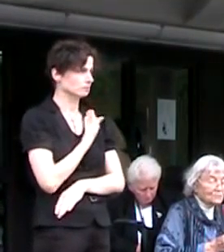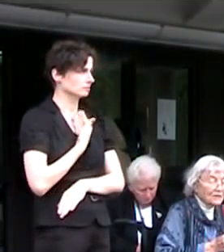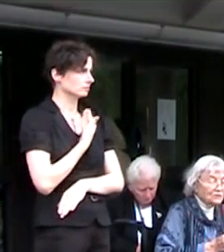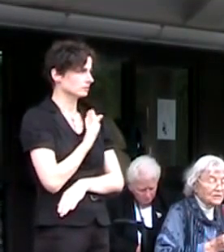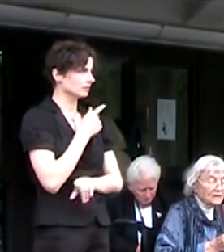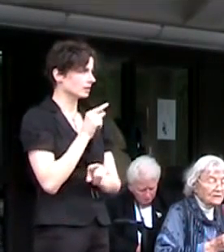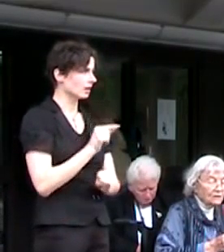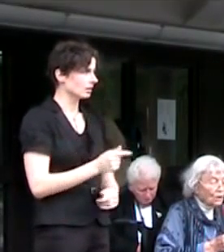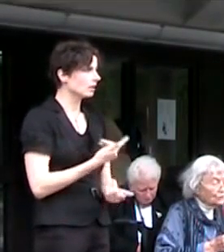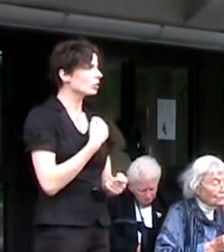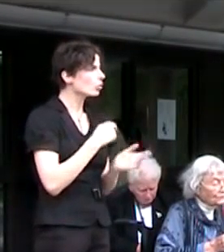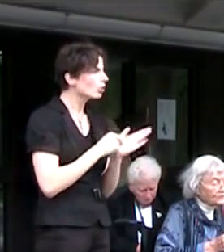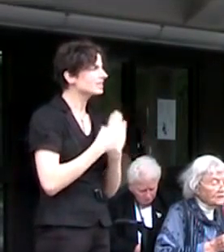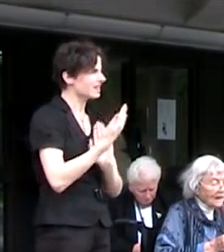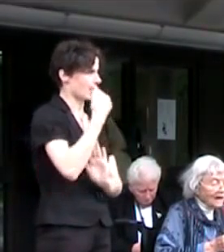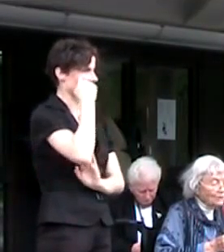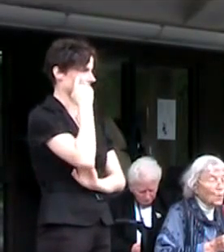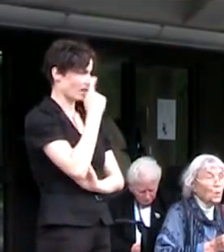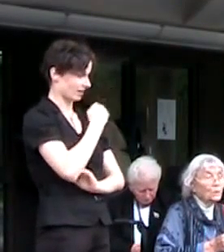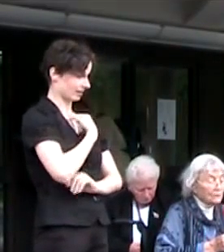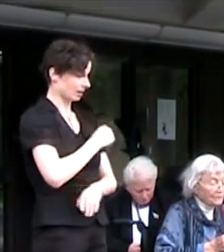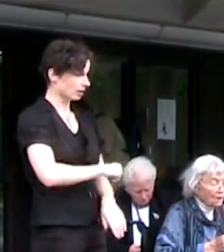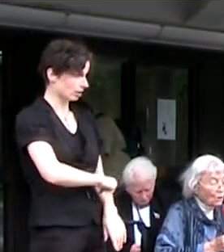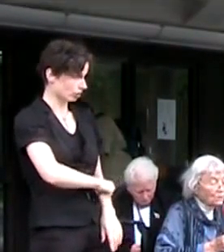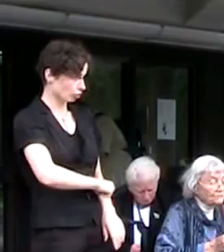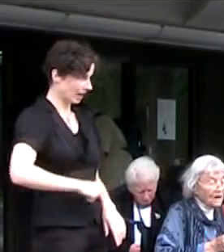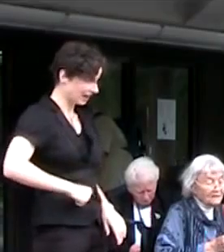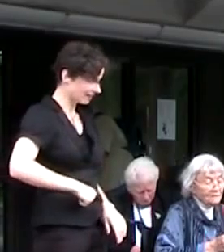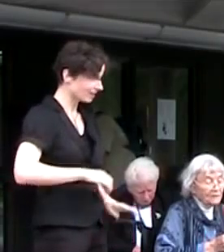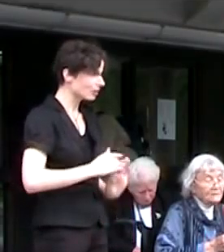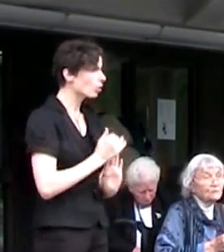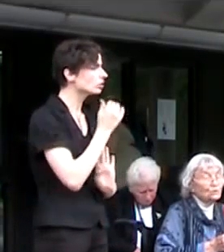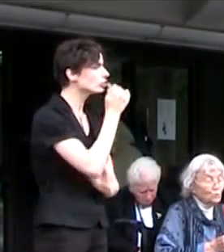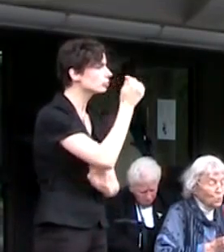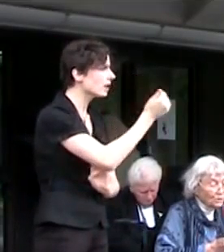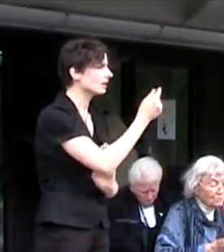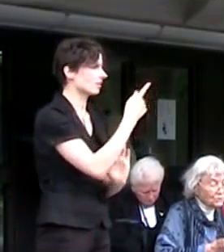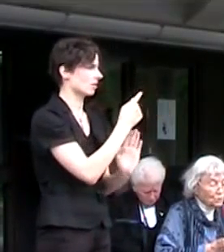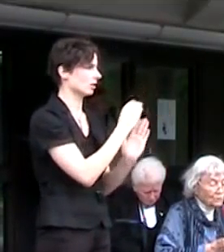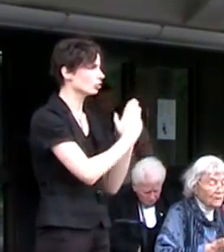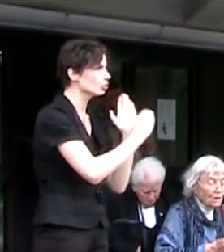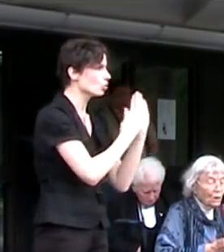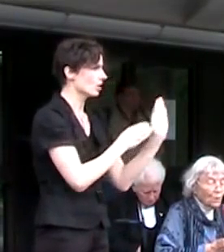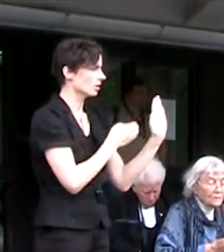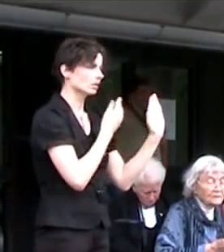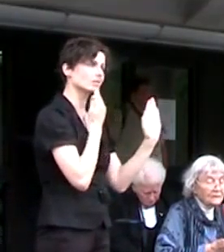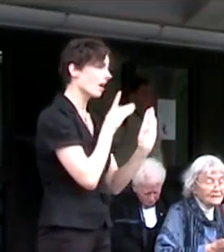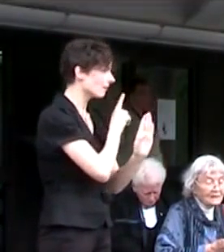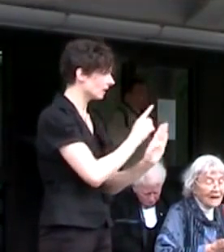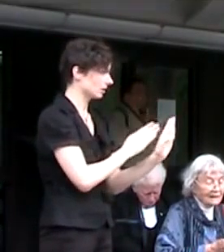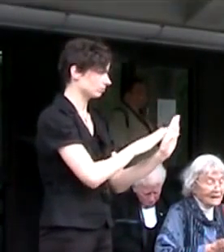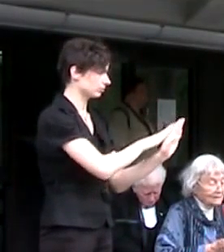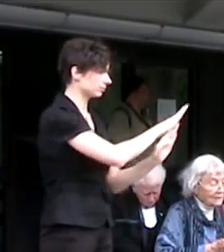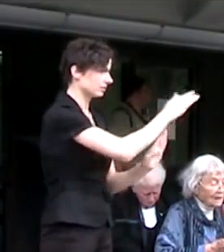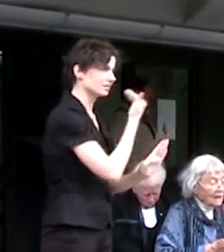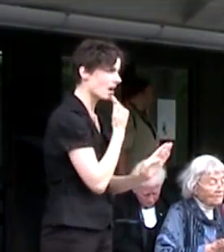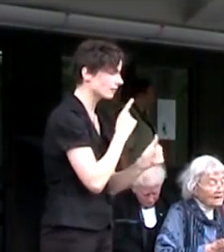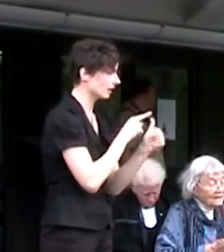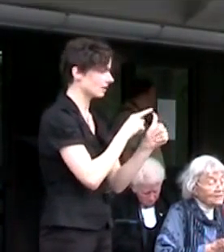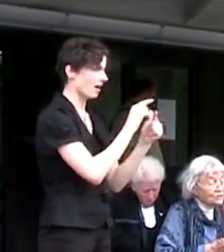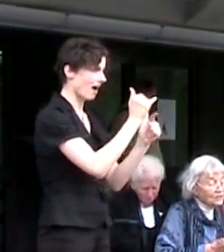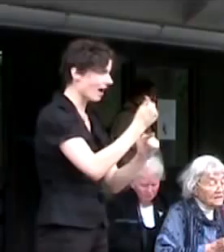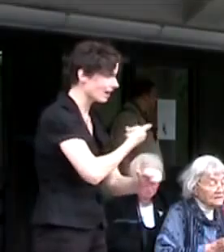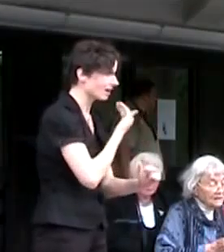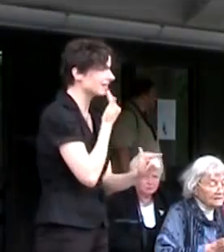Denn Zwangsstilierte durften keine höheren und weiterbildenden Schulen besuchen und nicht heiraten,